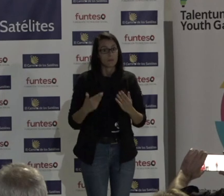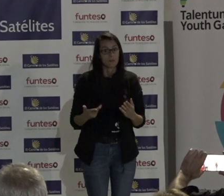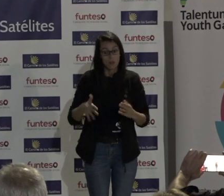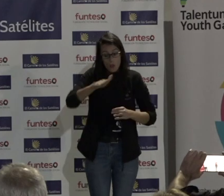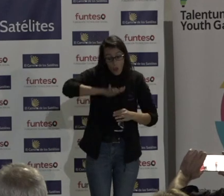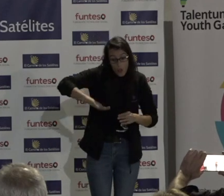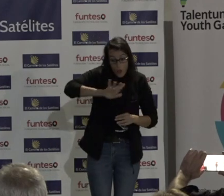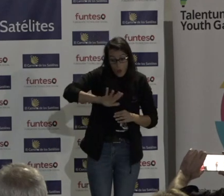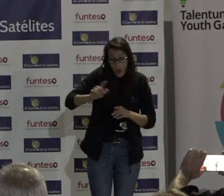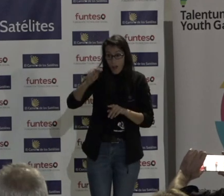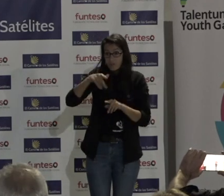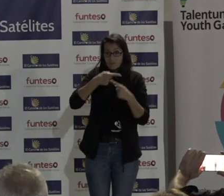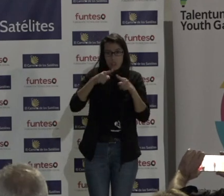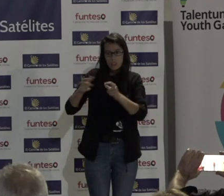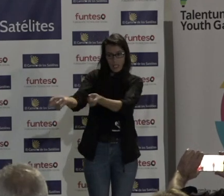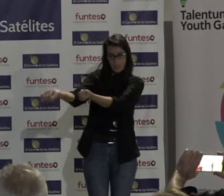a este lugar?